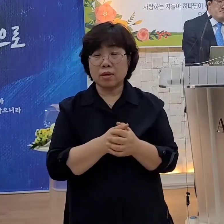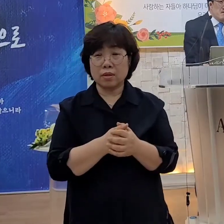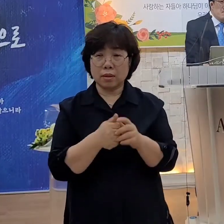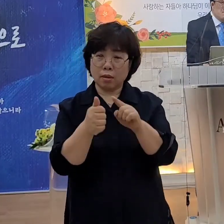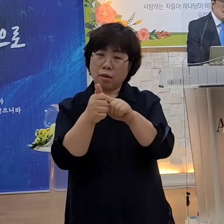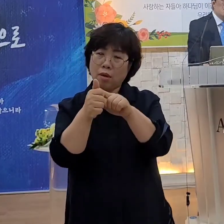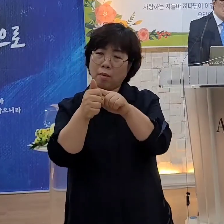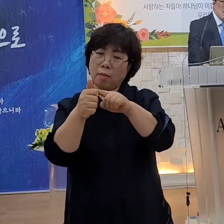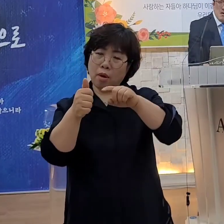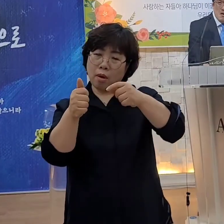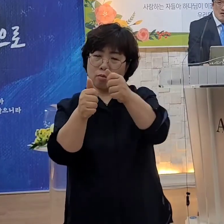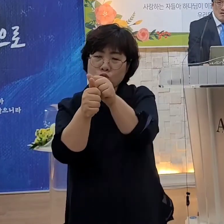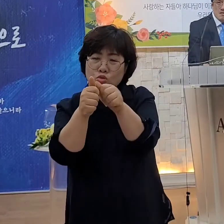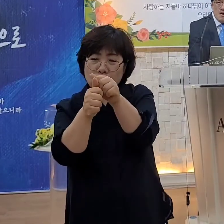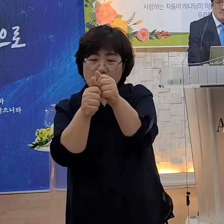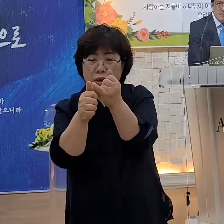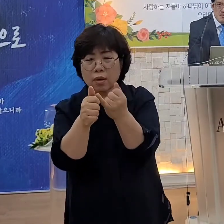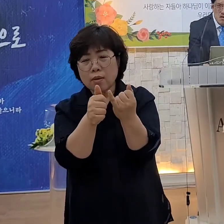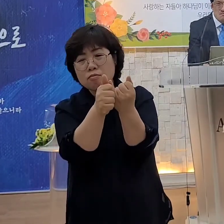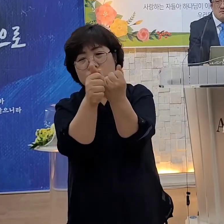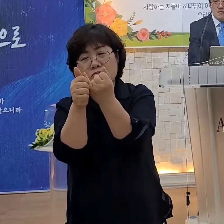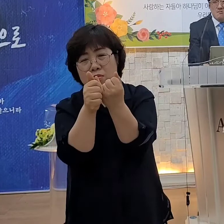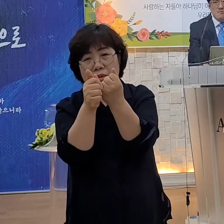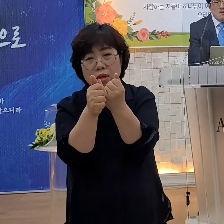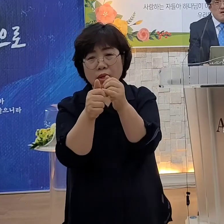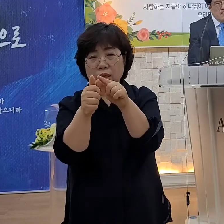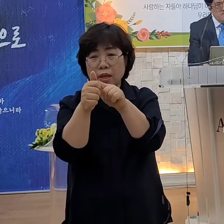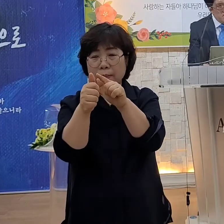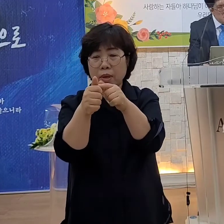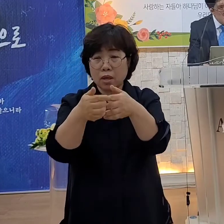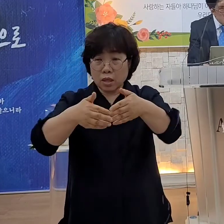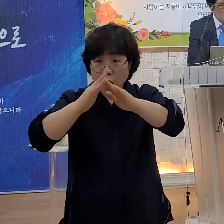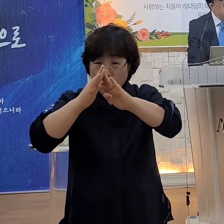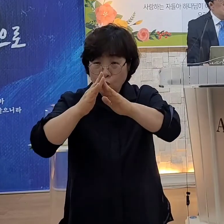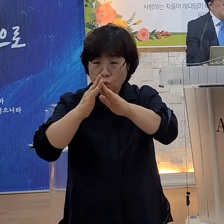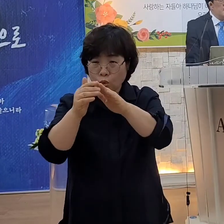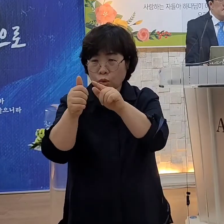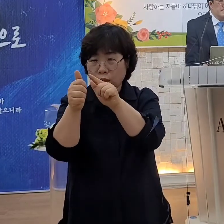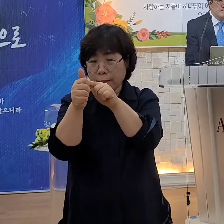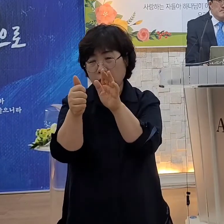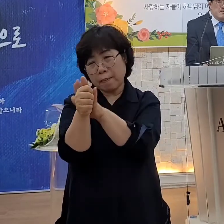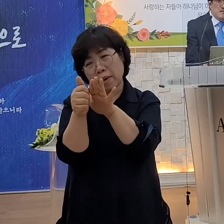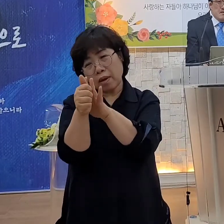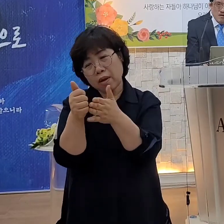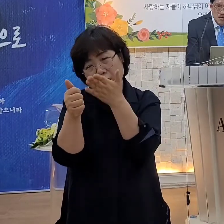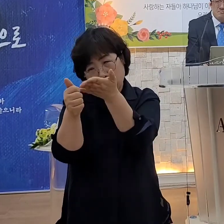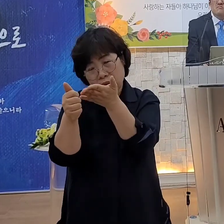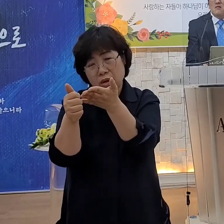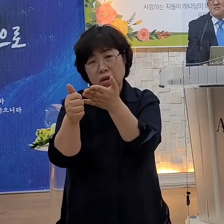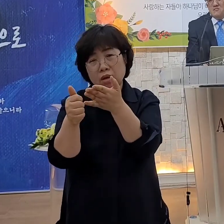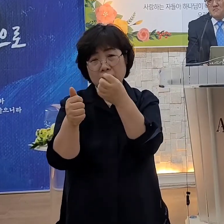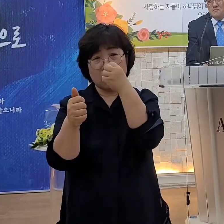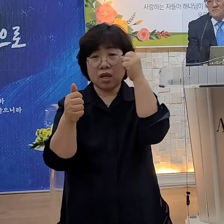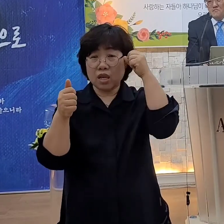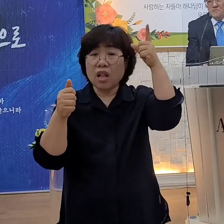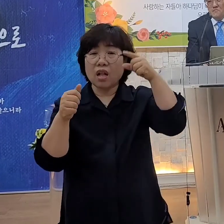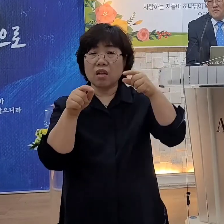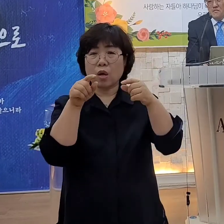내가 남편에게 묶여있구나 내가. 그래서 남편을 세워줘야 되고 남편 챙겨야 되는구나. 이걸 아는 게 부부라는